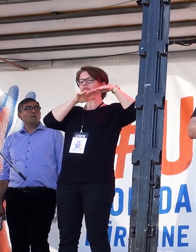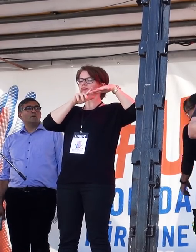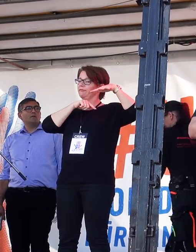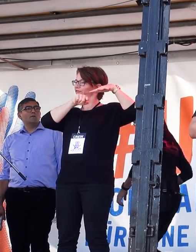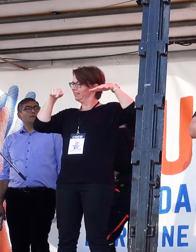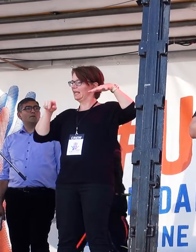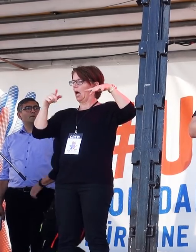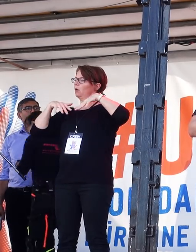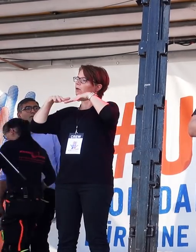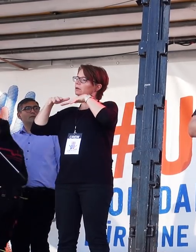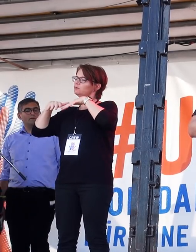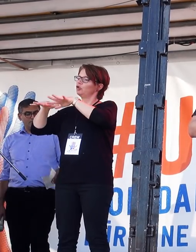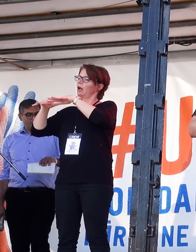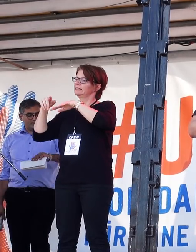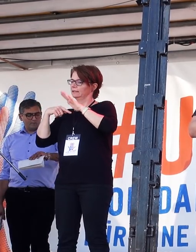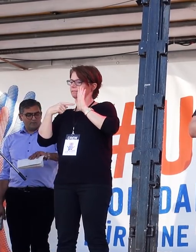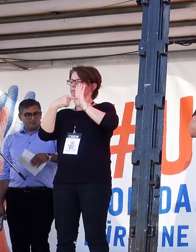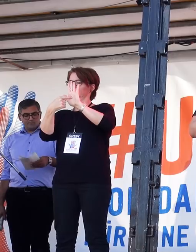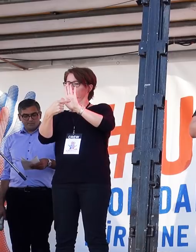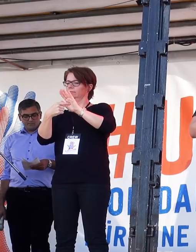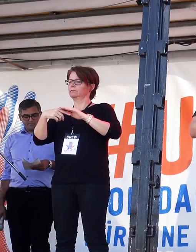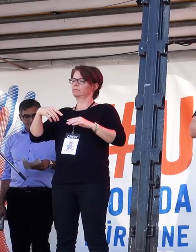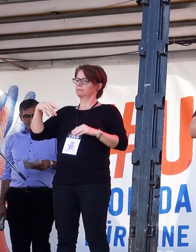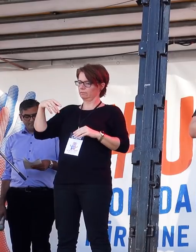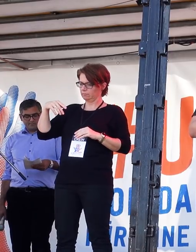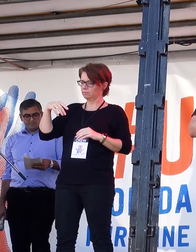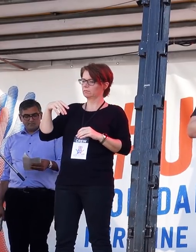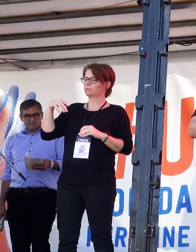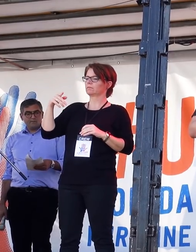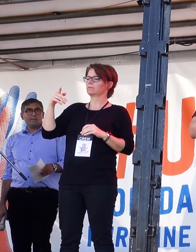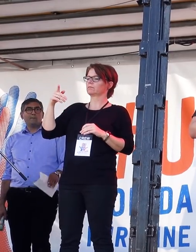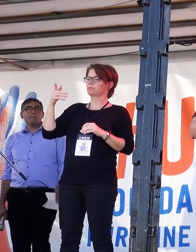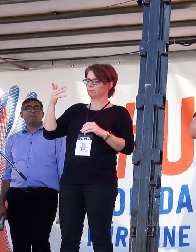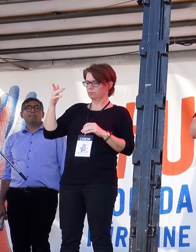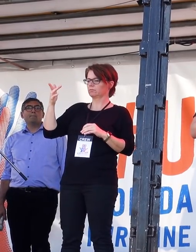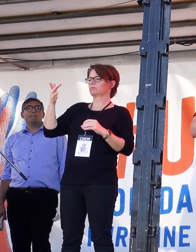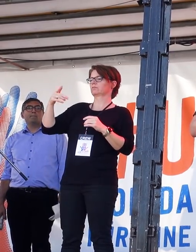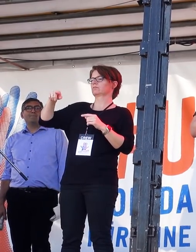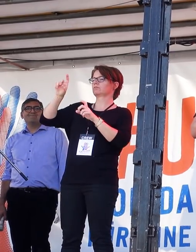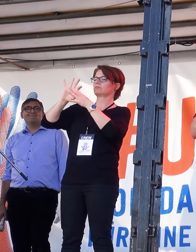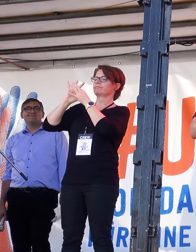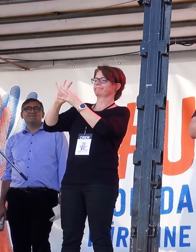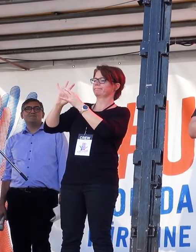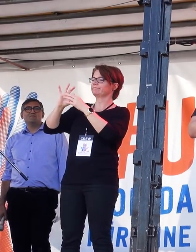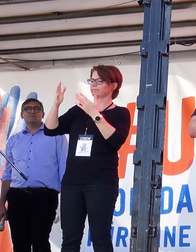lange gehetzt wird, bis sich die Akteure aus der Öffentlichkeit zurückziehen müssen.